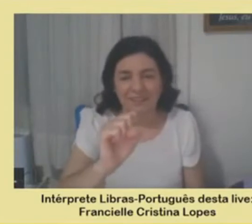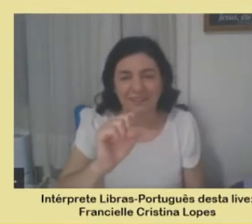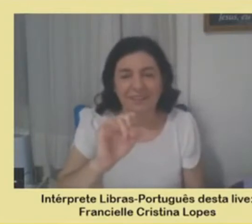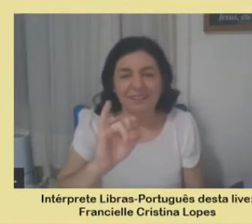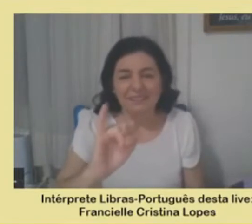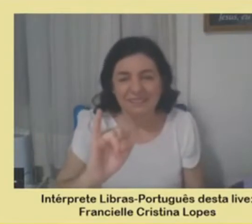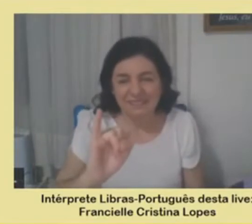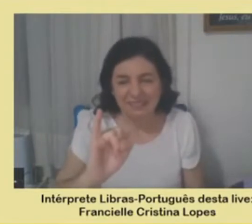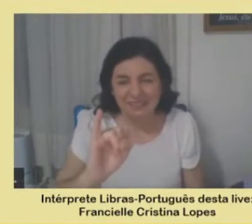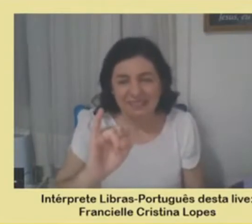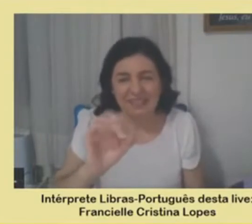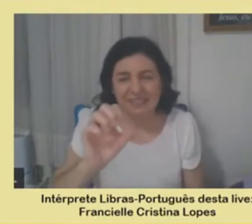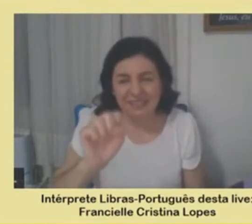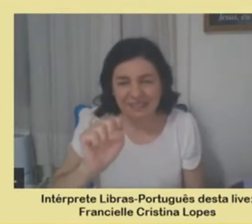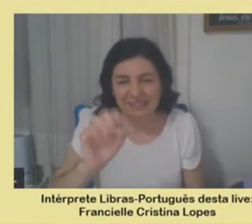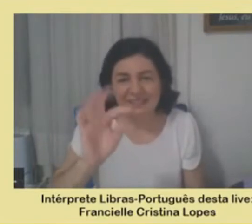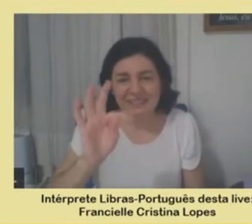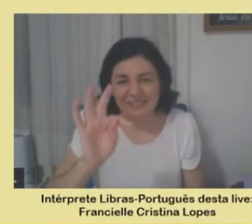Outra palavra.